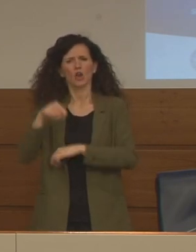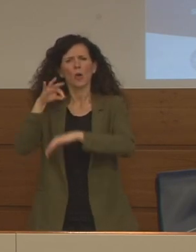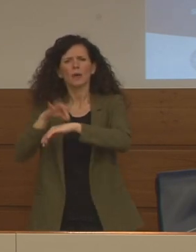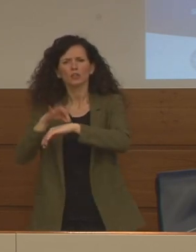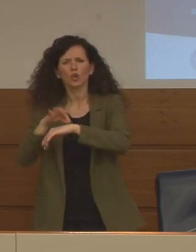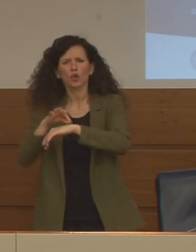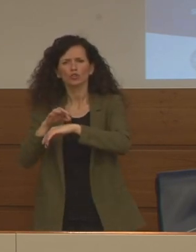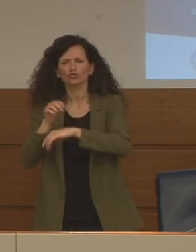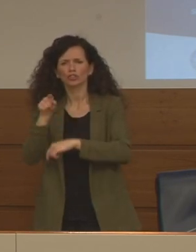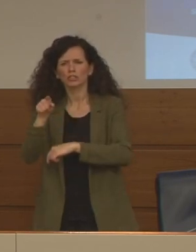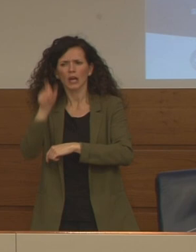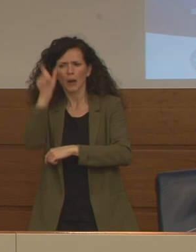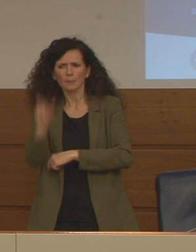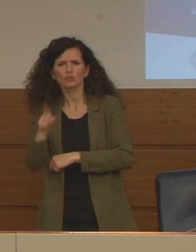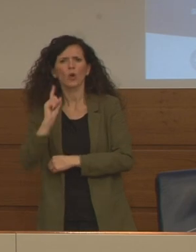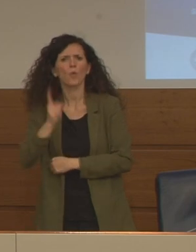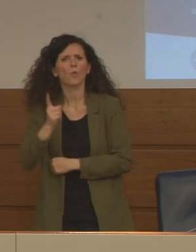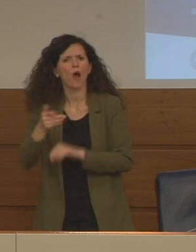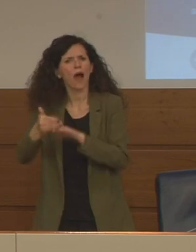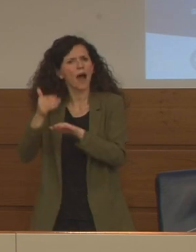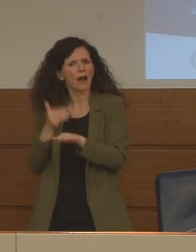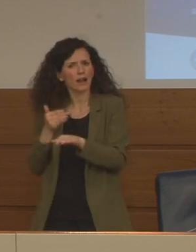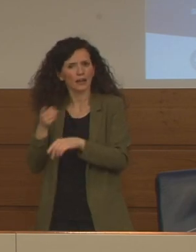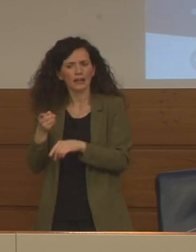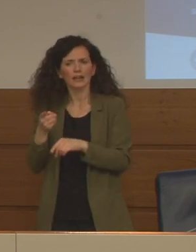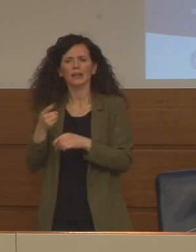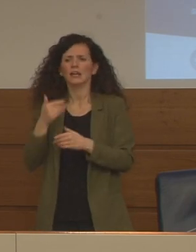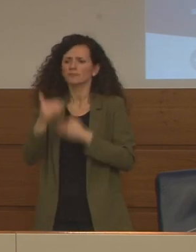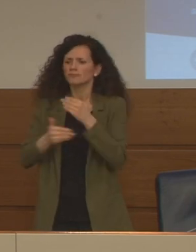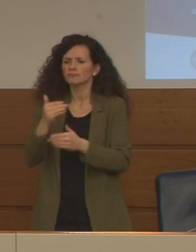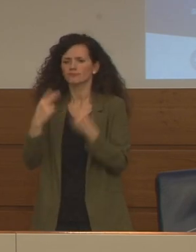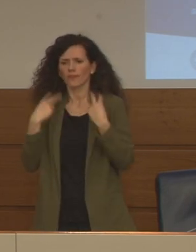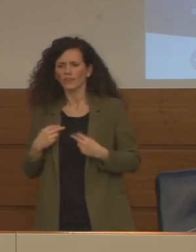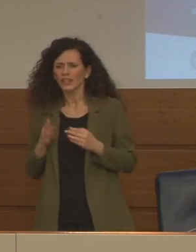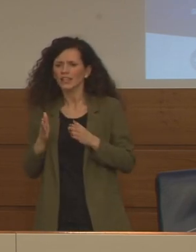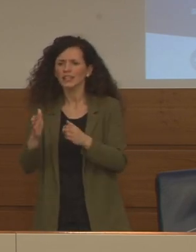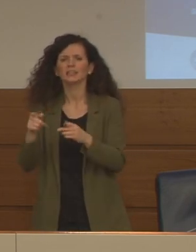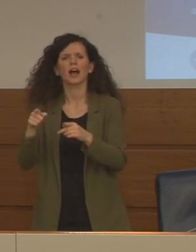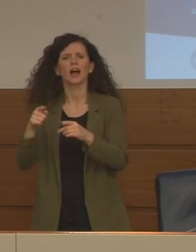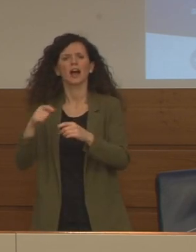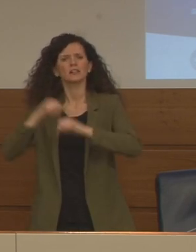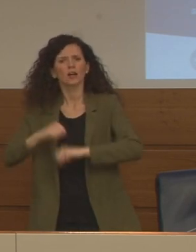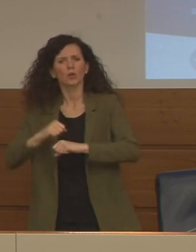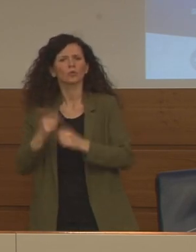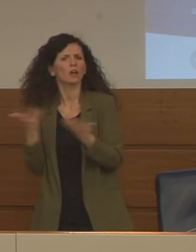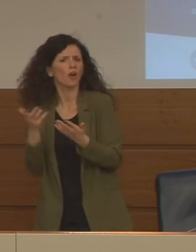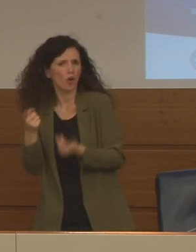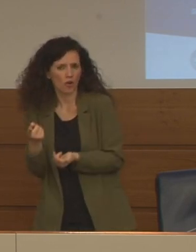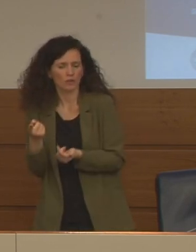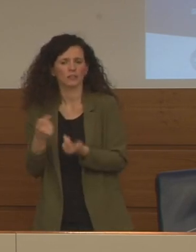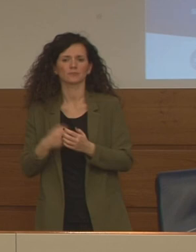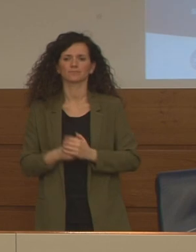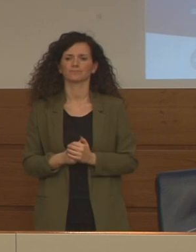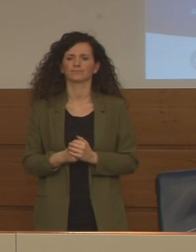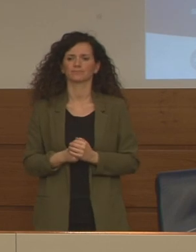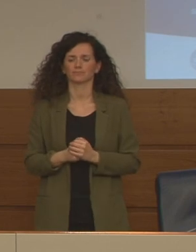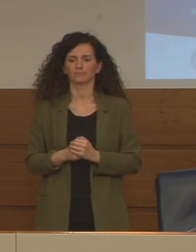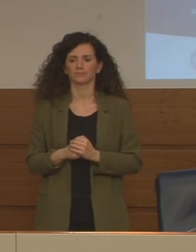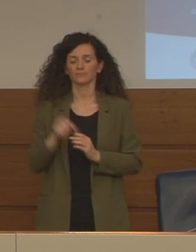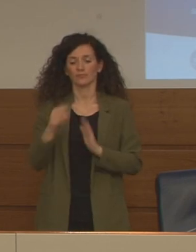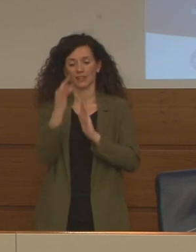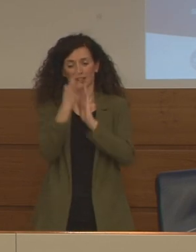che hanno avuto queste persone anche del decorso clinico che ha caratterizzato queste persone i dati non sono